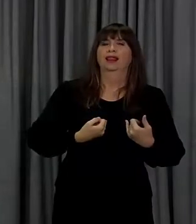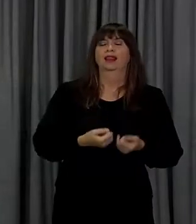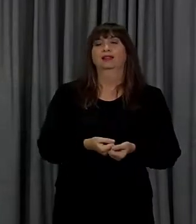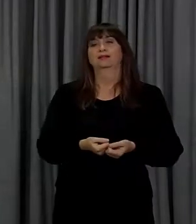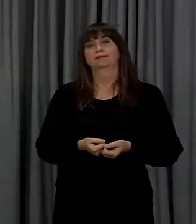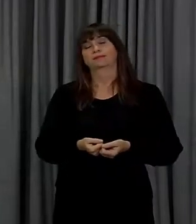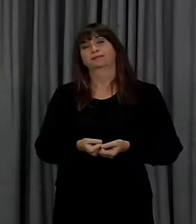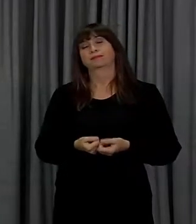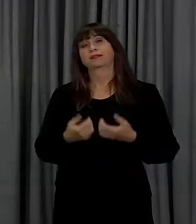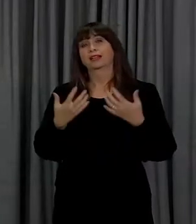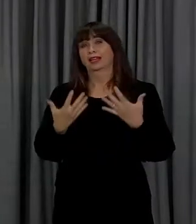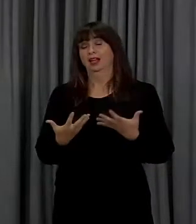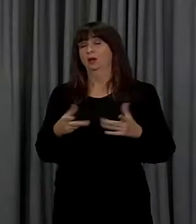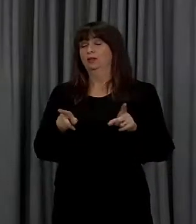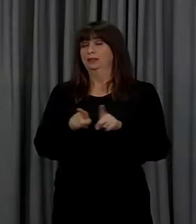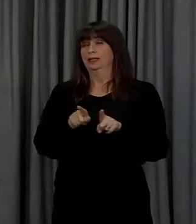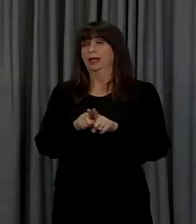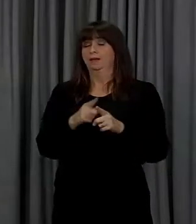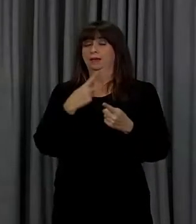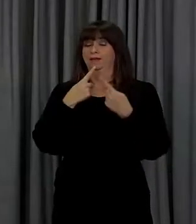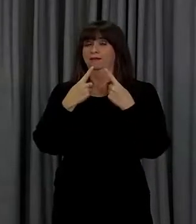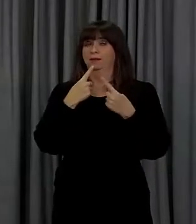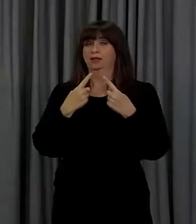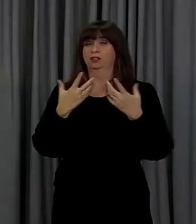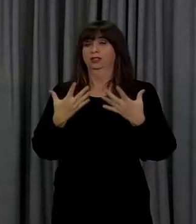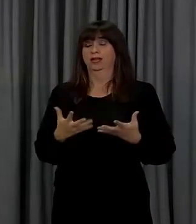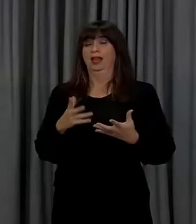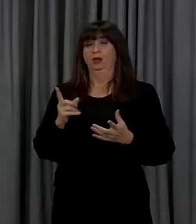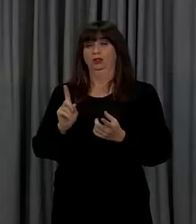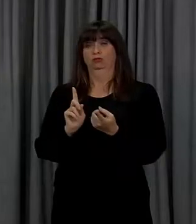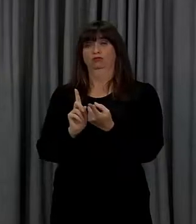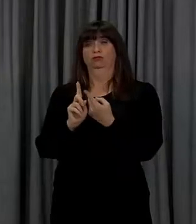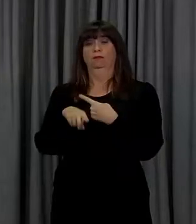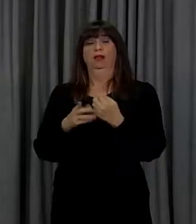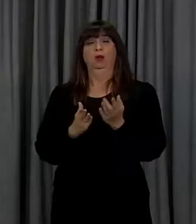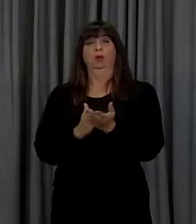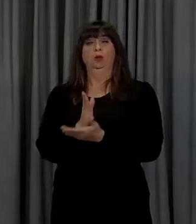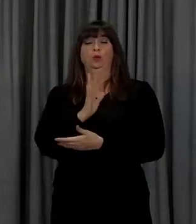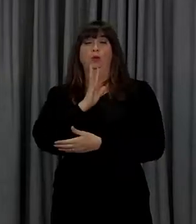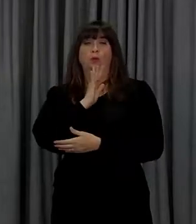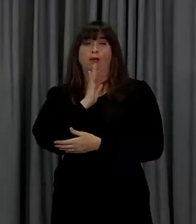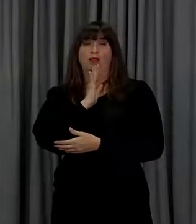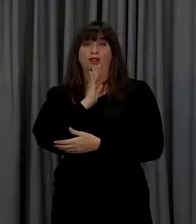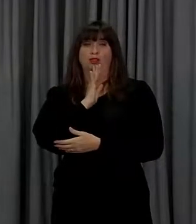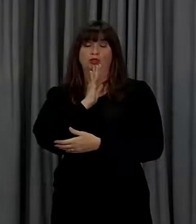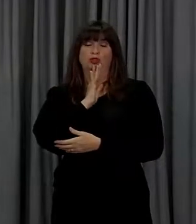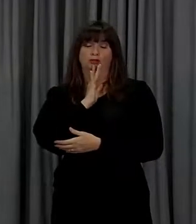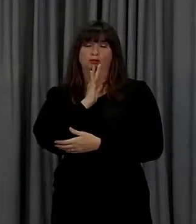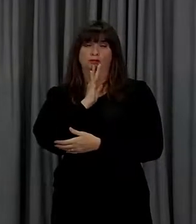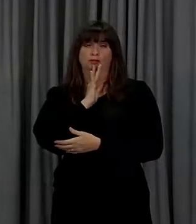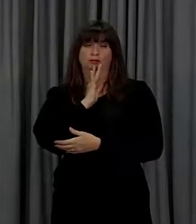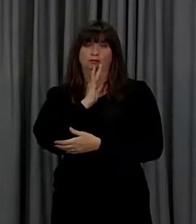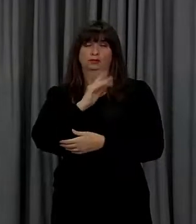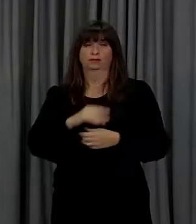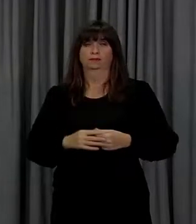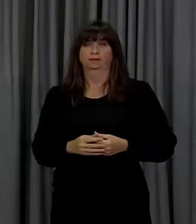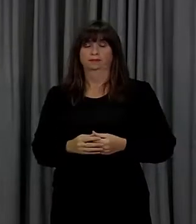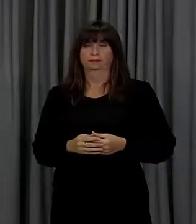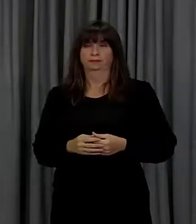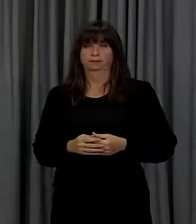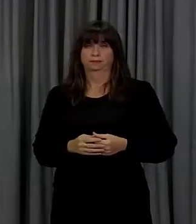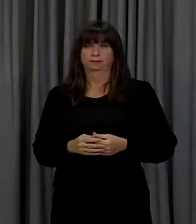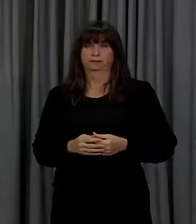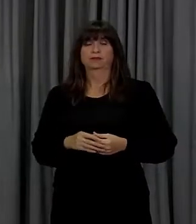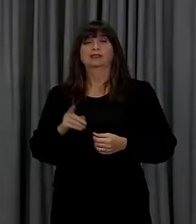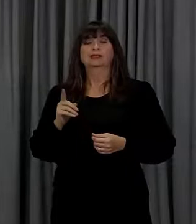Mae gyda ni gynllun mewn lle ar gyfer y geia. Y model dwi'n poeni am fwyaf yw'r un sy'n dangos lle fyddwn ni'n